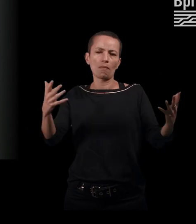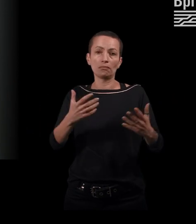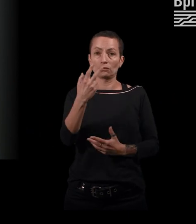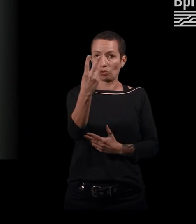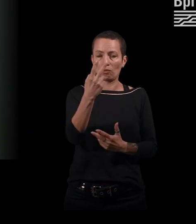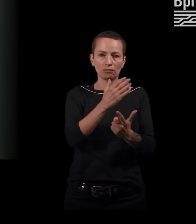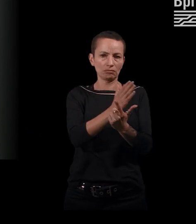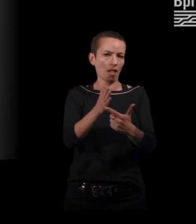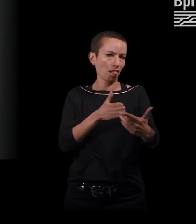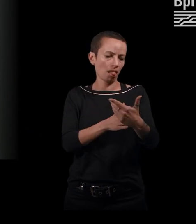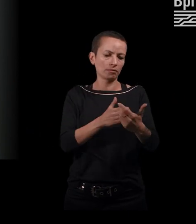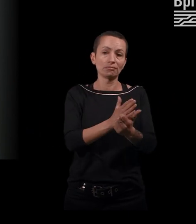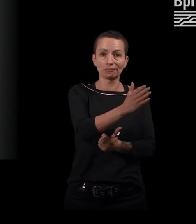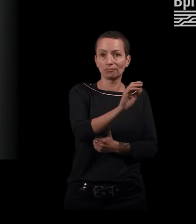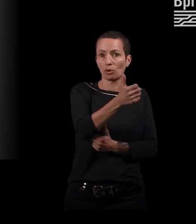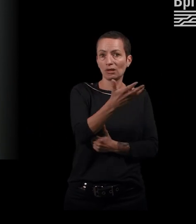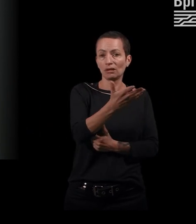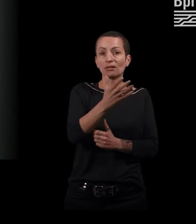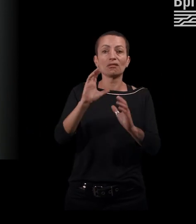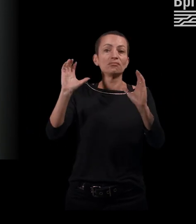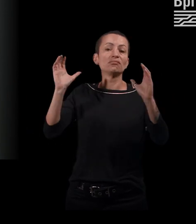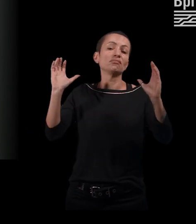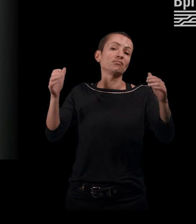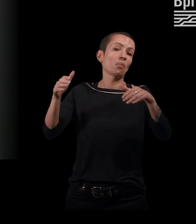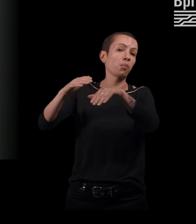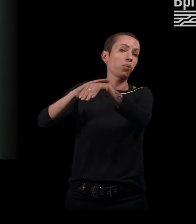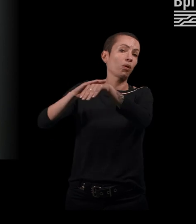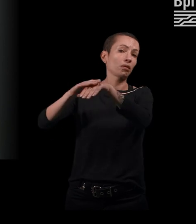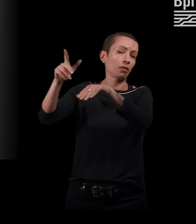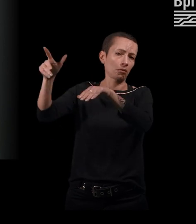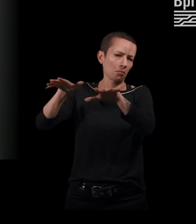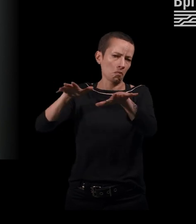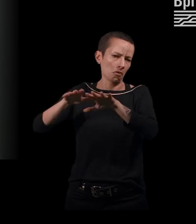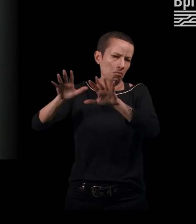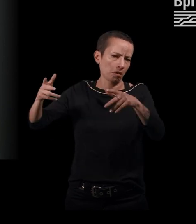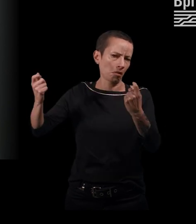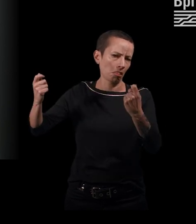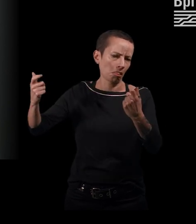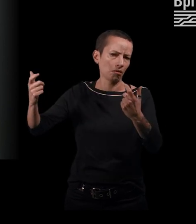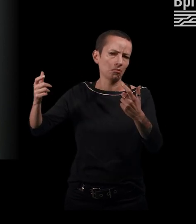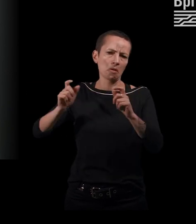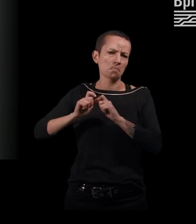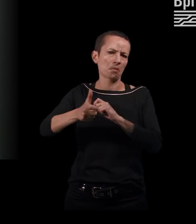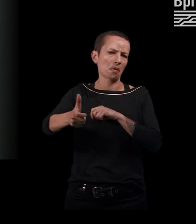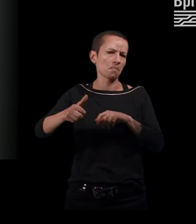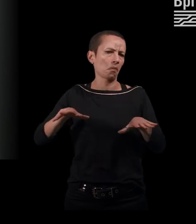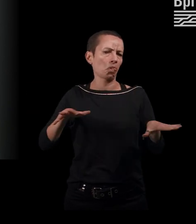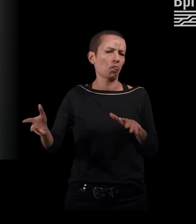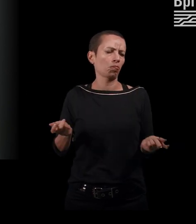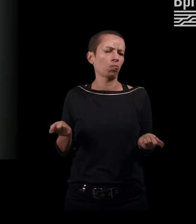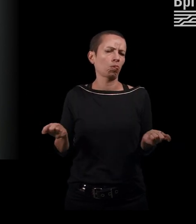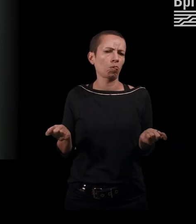ordres. D'abord, ils font face à une classe politique qui a énormément de ressources et qui maîtrise le processus